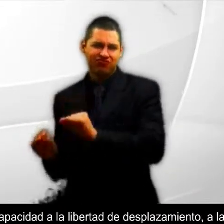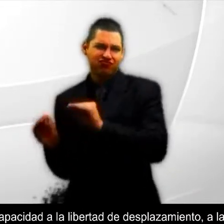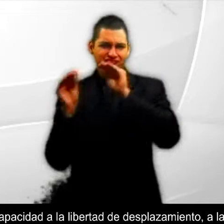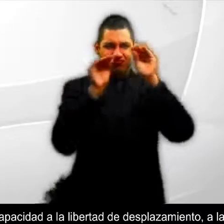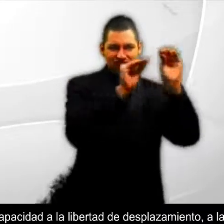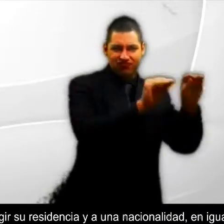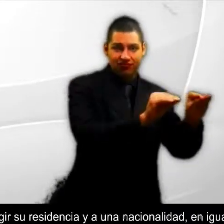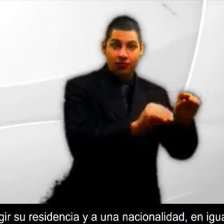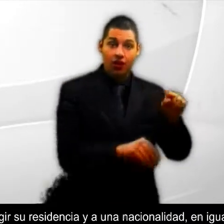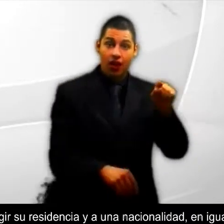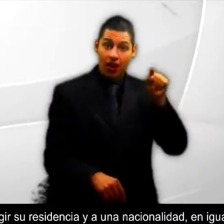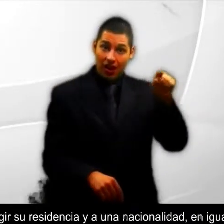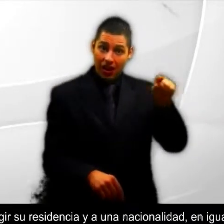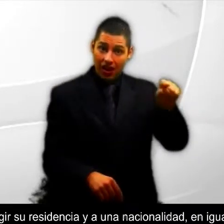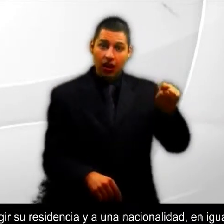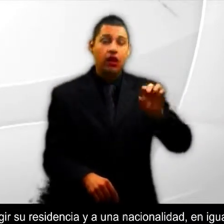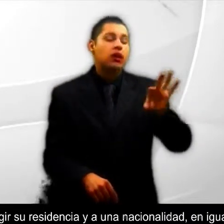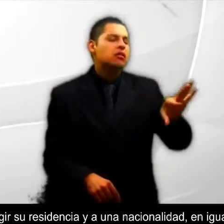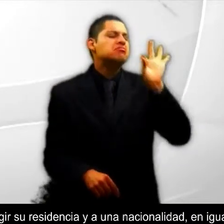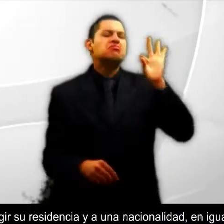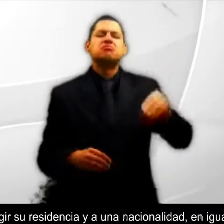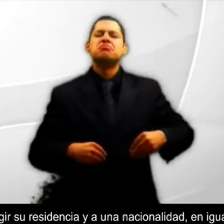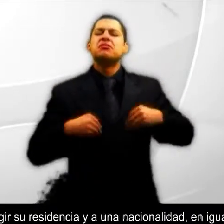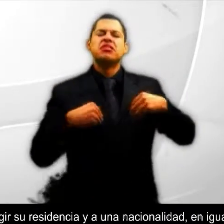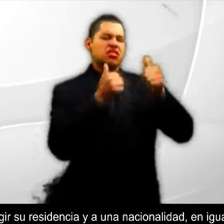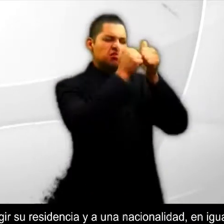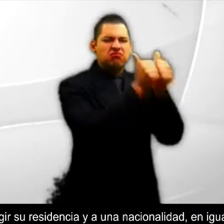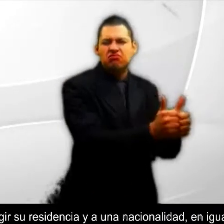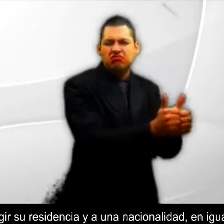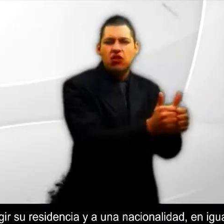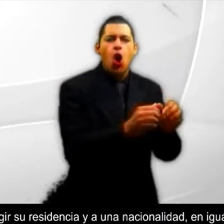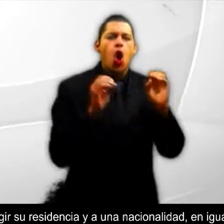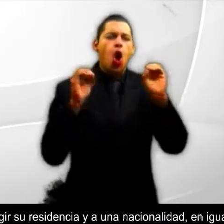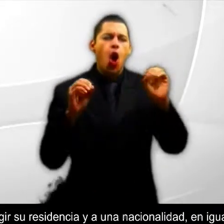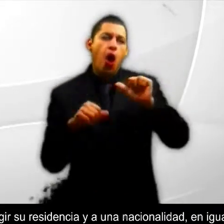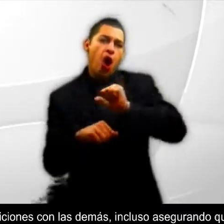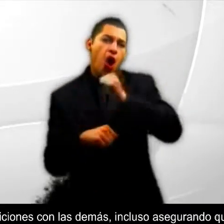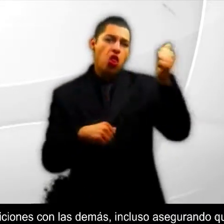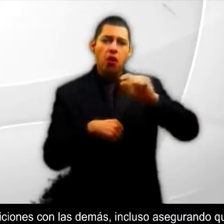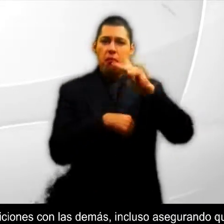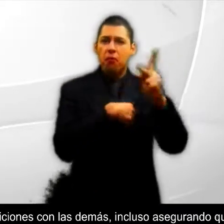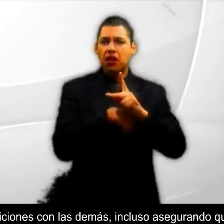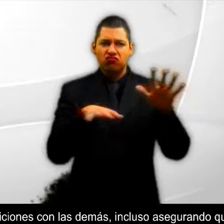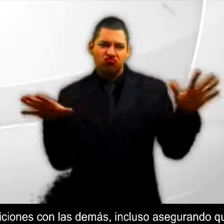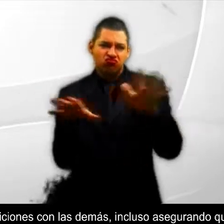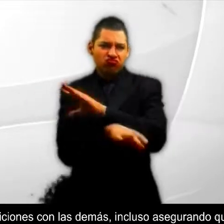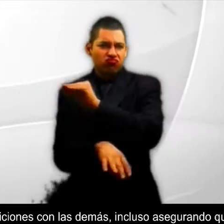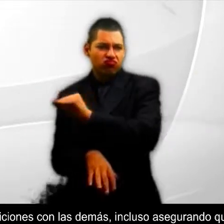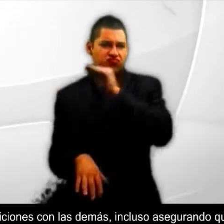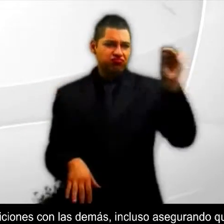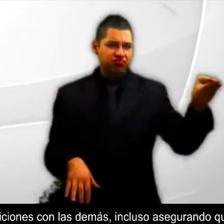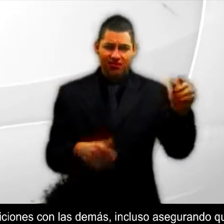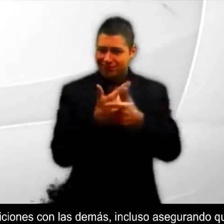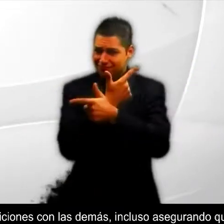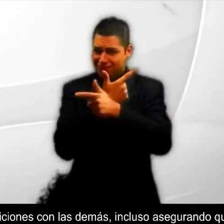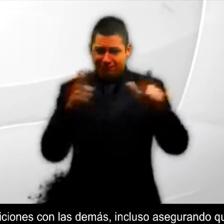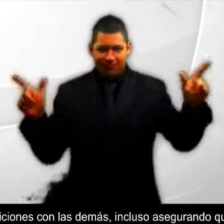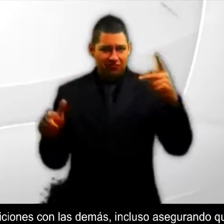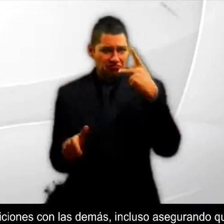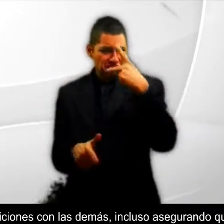libertad para elegir su residencia y a una nacionalidad, en igualdad de condiciones con las demás, incluso asegurando que las